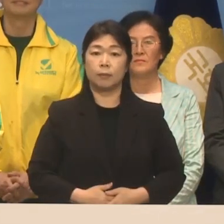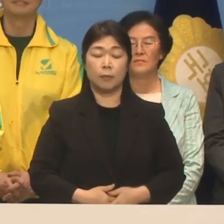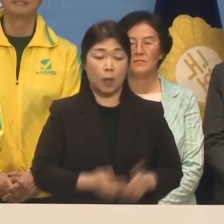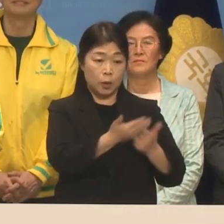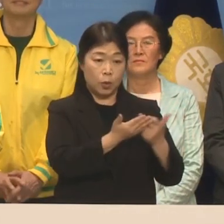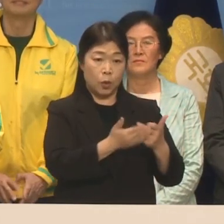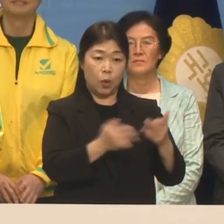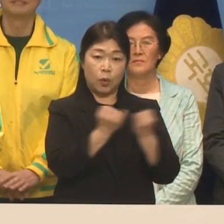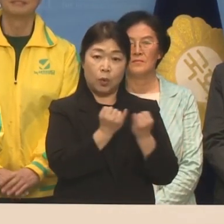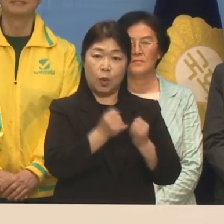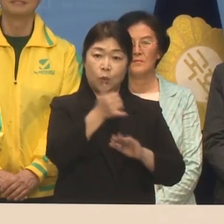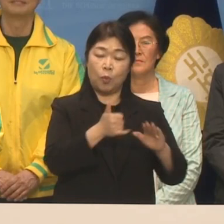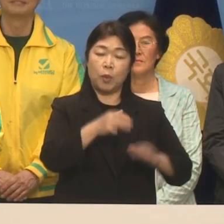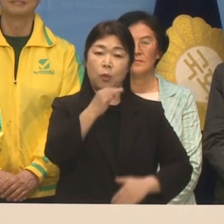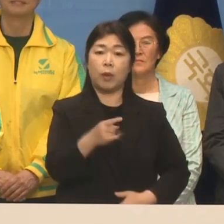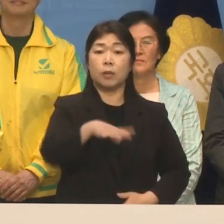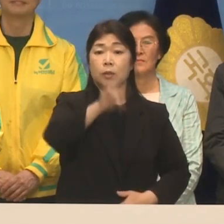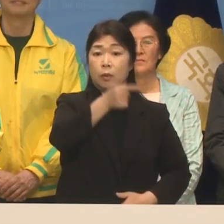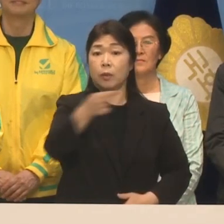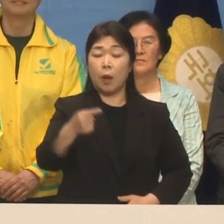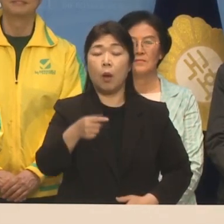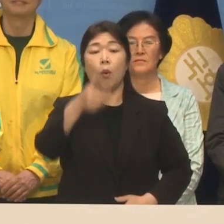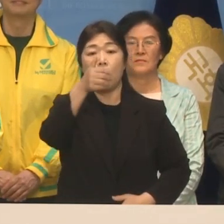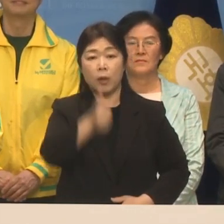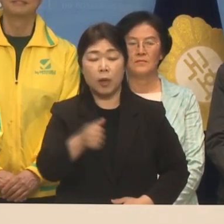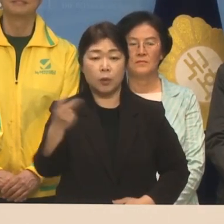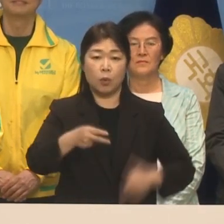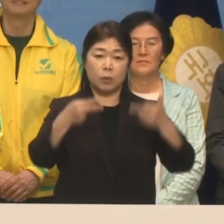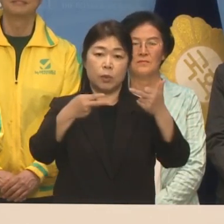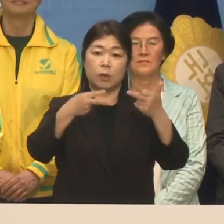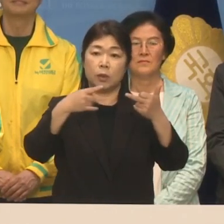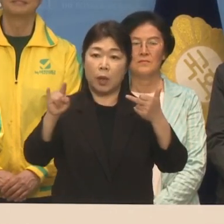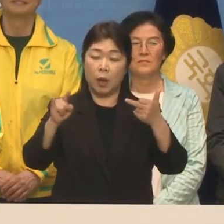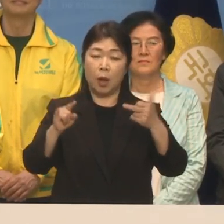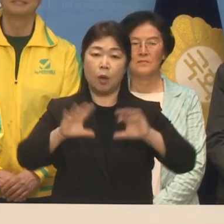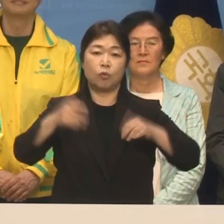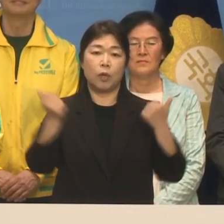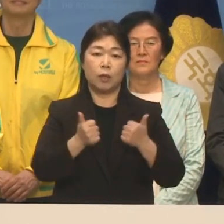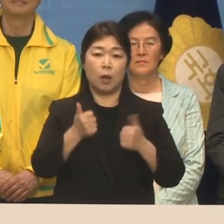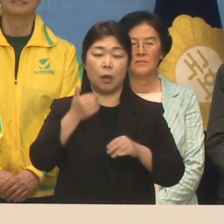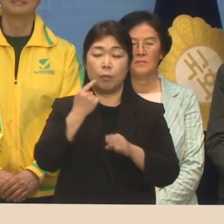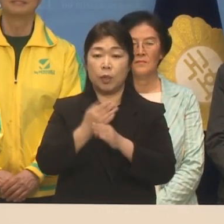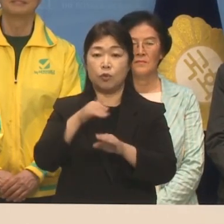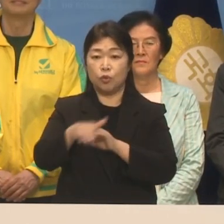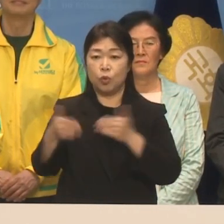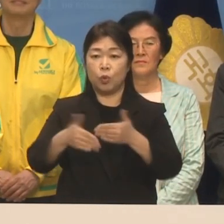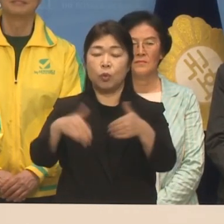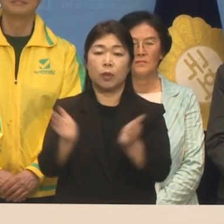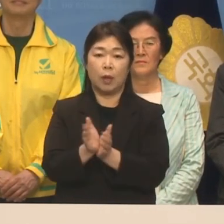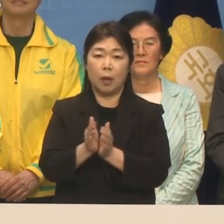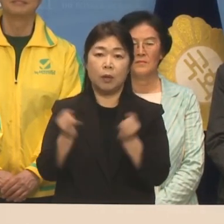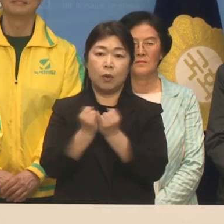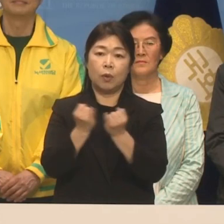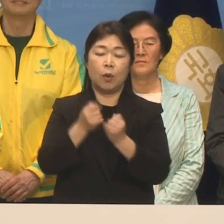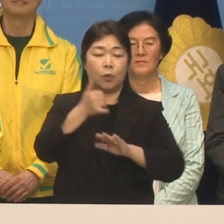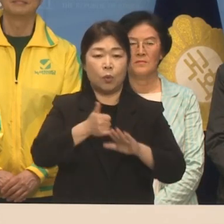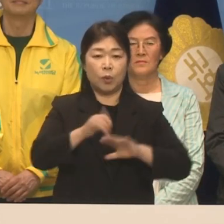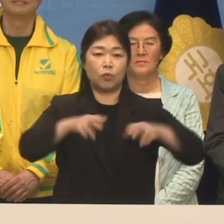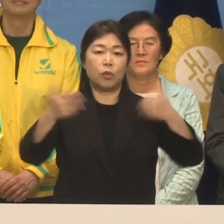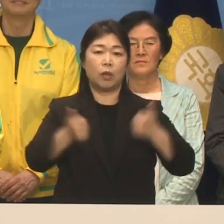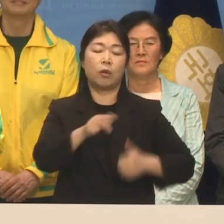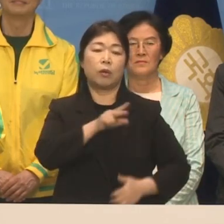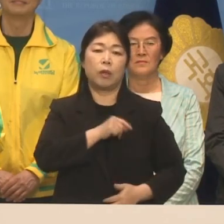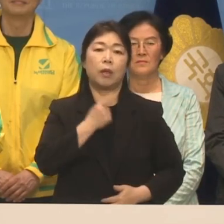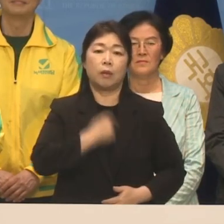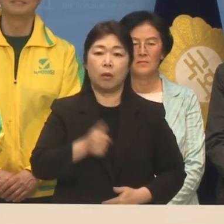제주도 여성농민회 초대 회장이자 17대 국회에서 민주노동당 첫 번째 여성농민 국회의원이었던